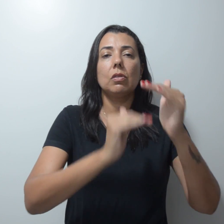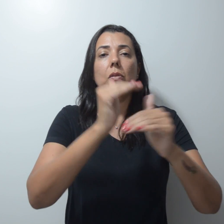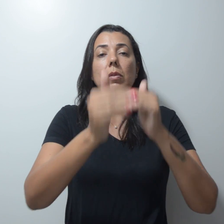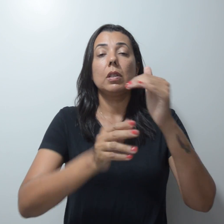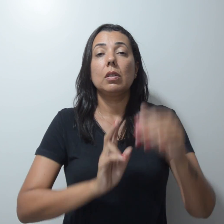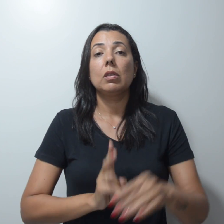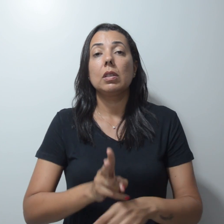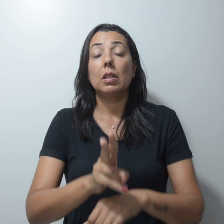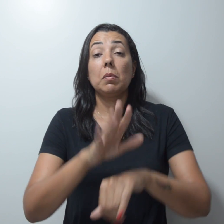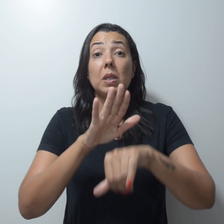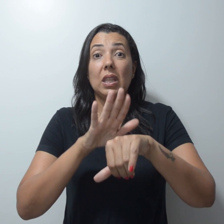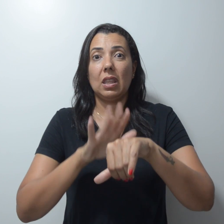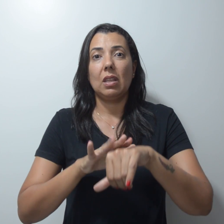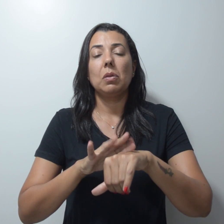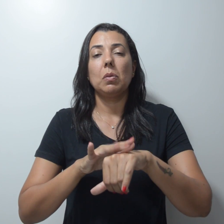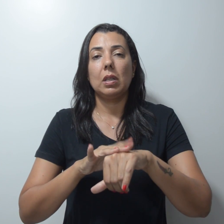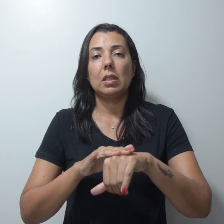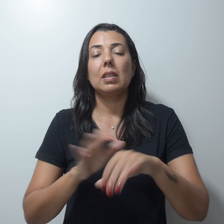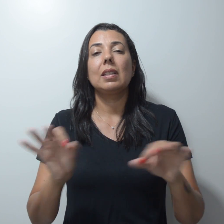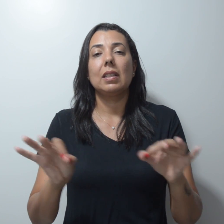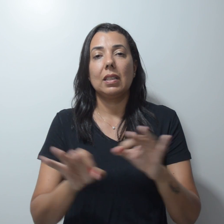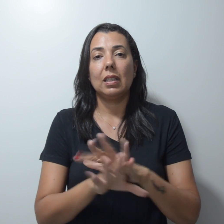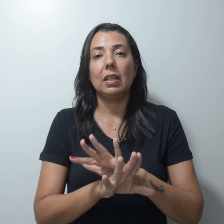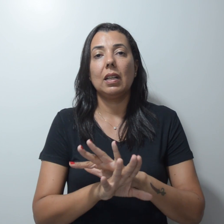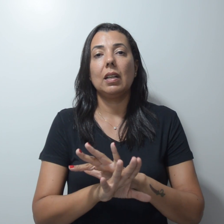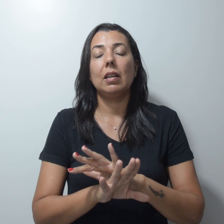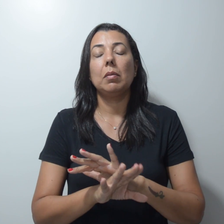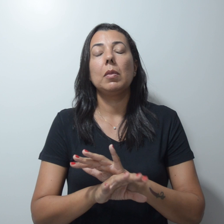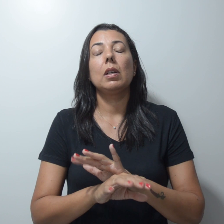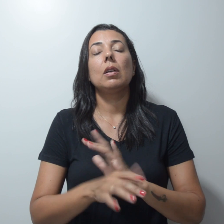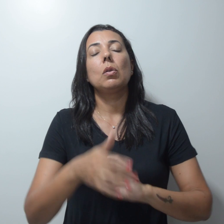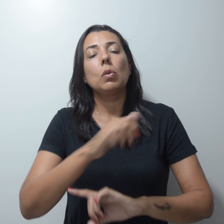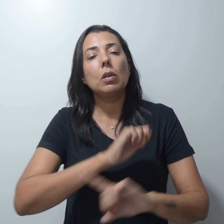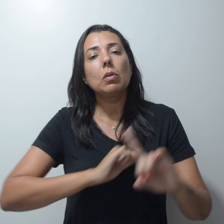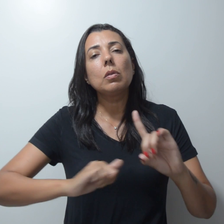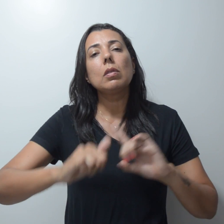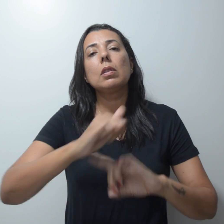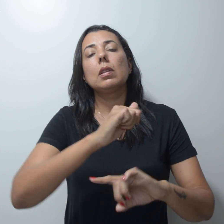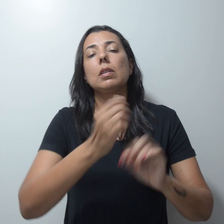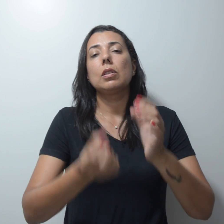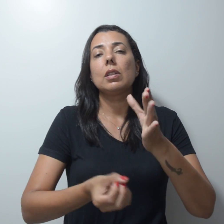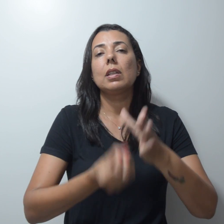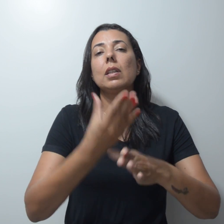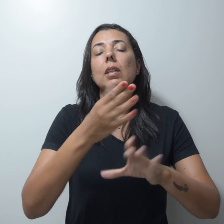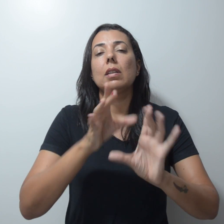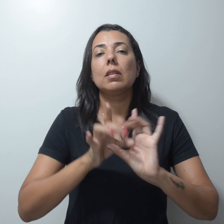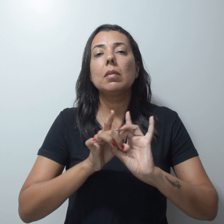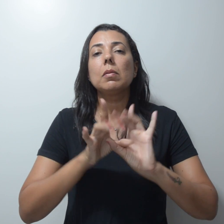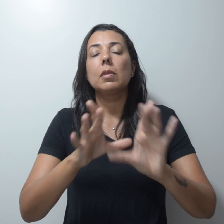da doença que corrói o tecido social constituinte da democracia brasileira.